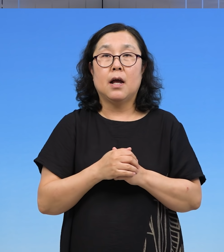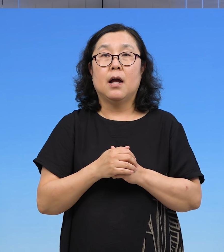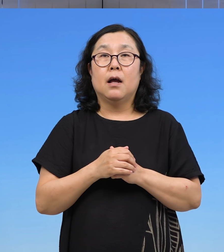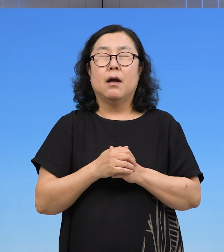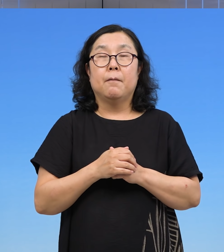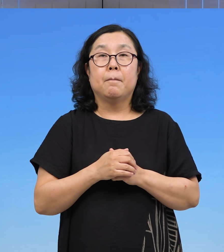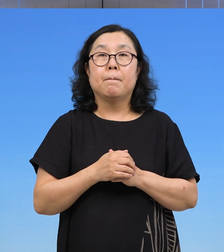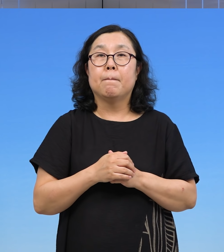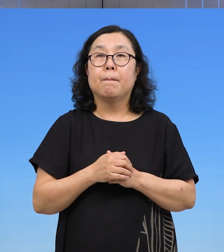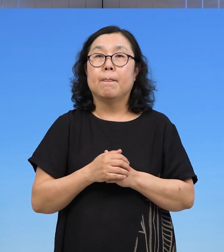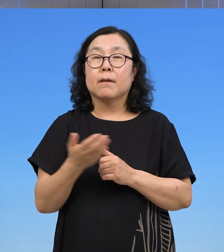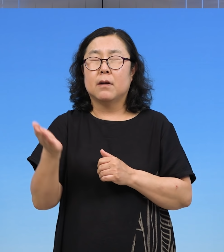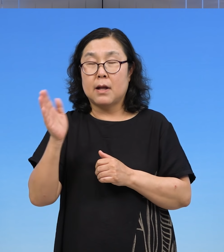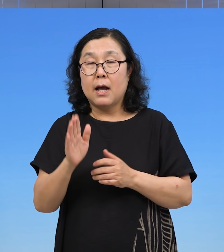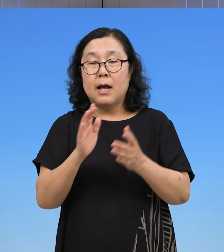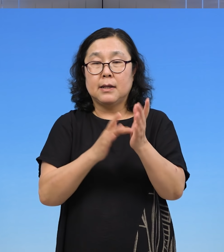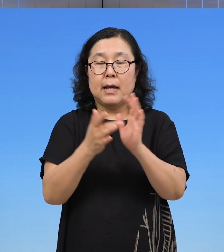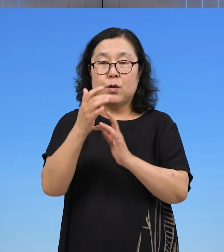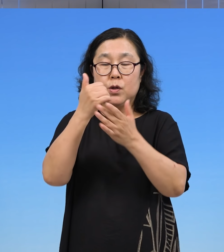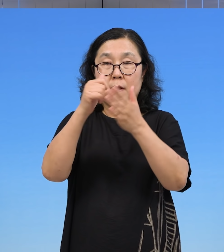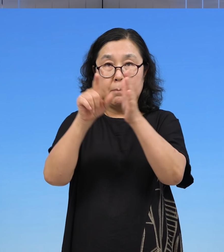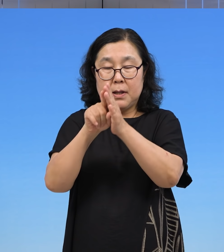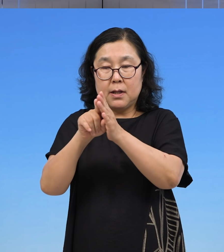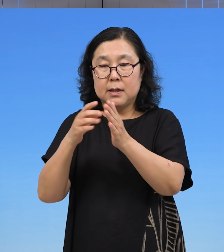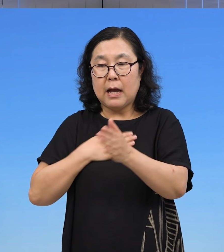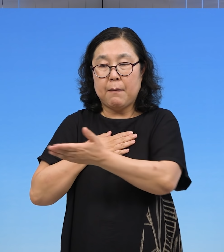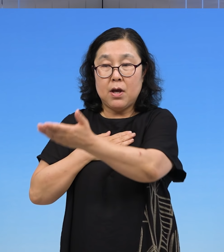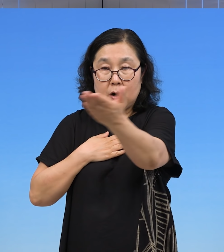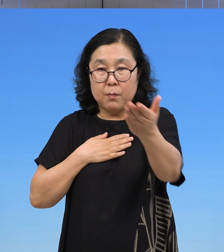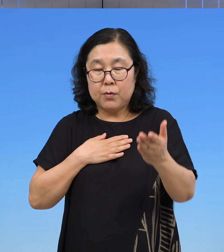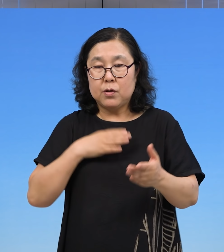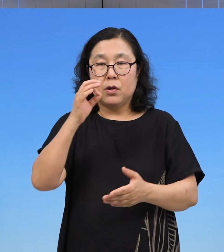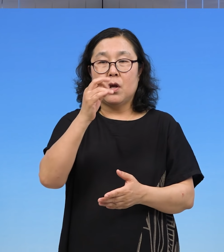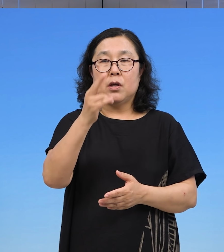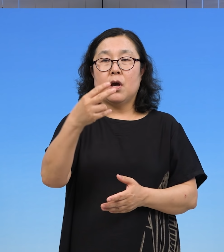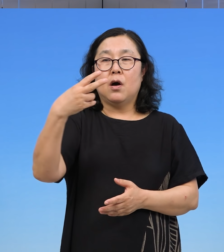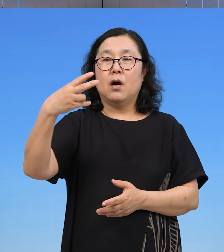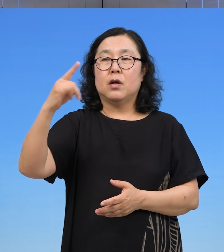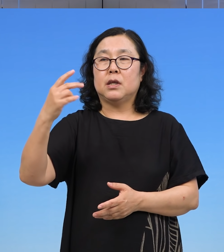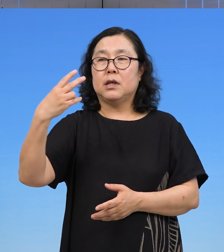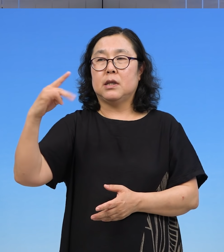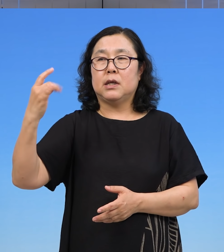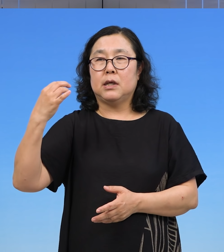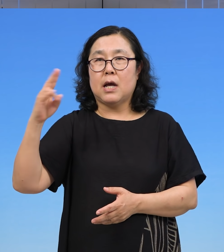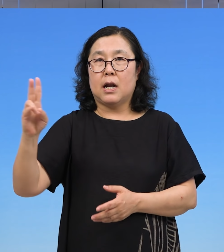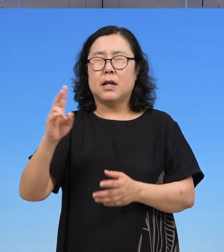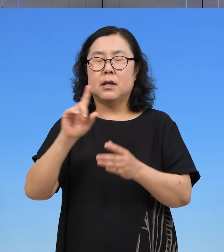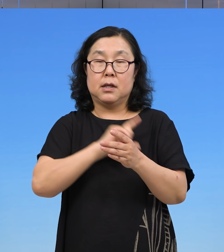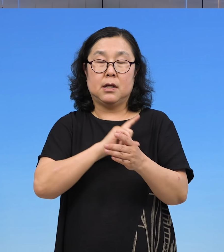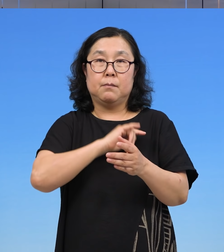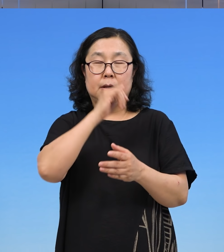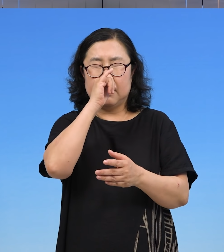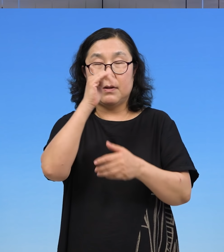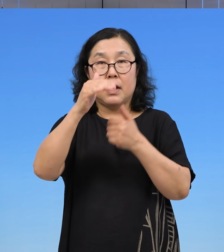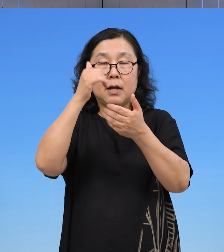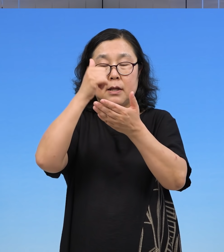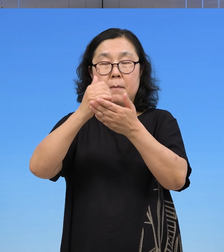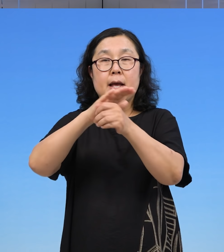하면 또 예수 믿은 저나 여러분에게는 여디디아라는 이름이 있습니다 그런 외적인 그 모습으로 판단하지 아니하고